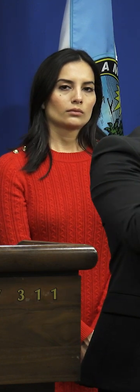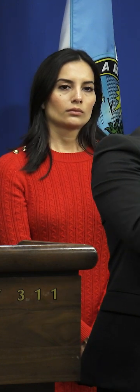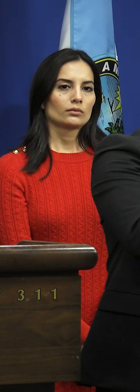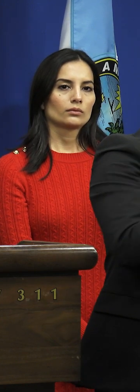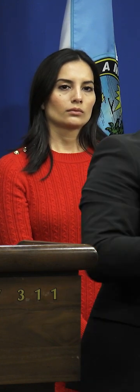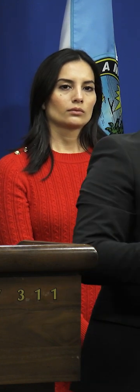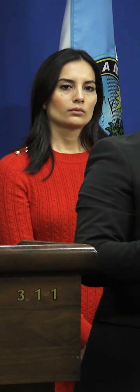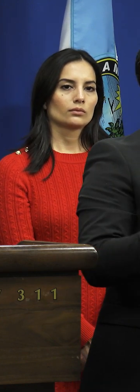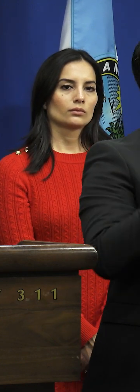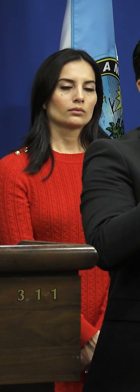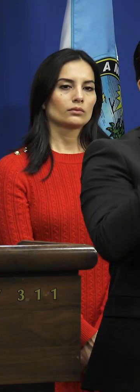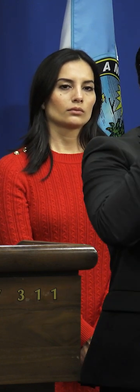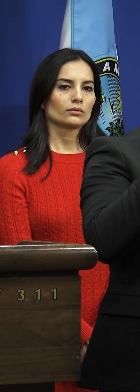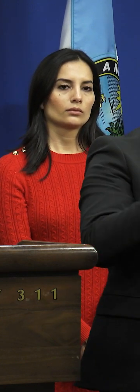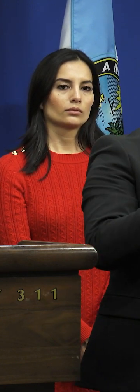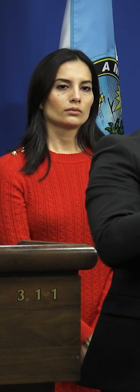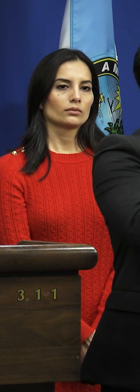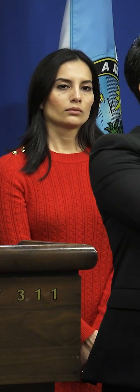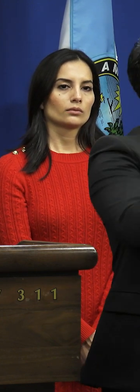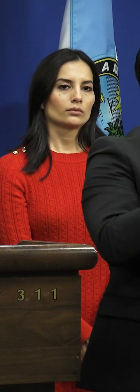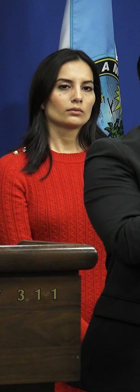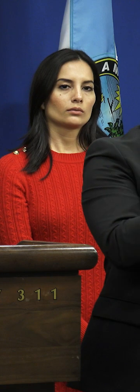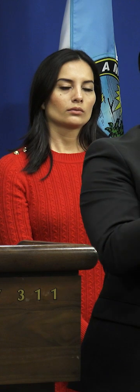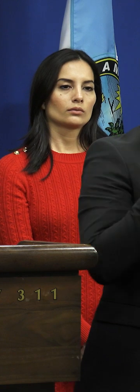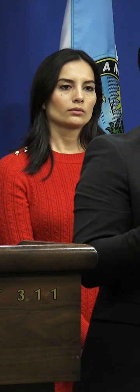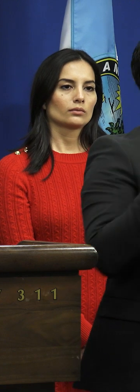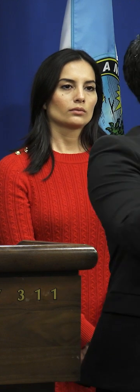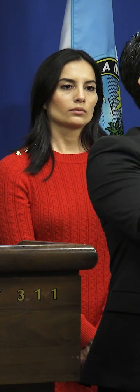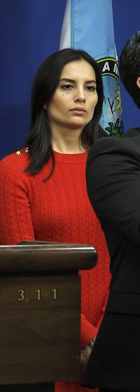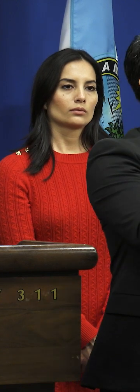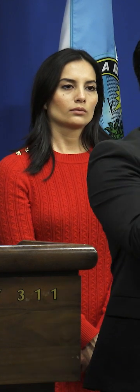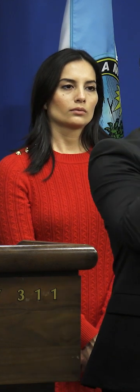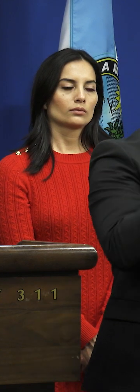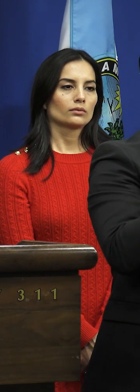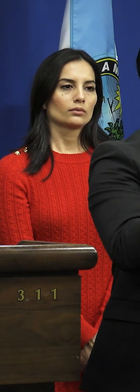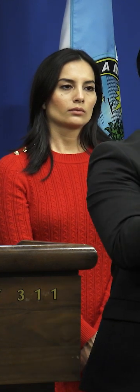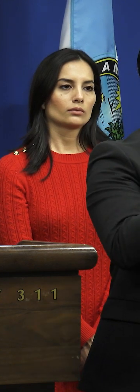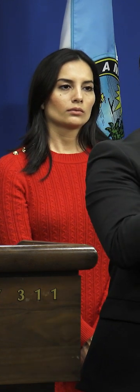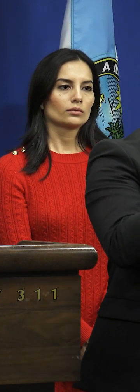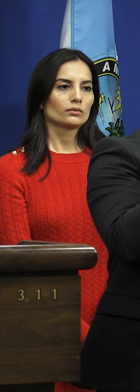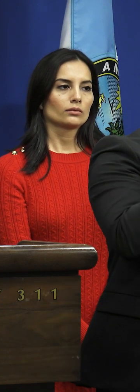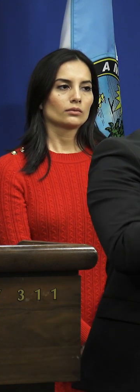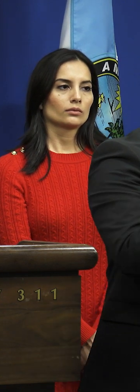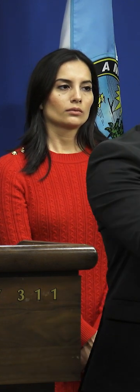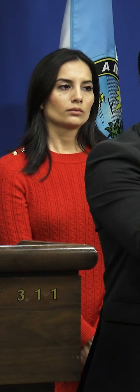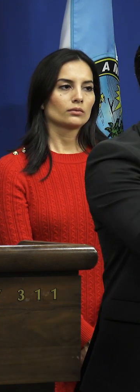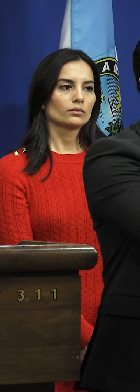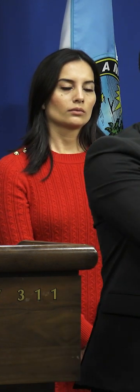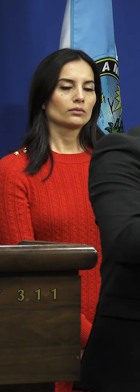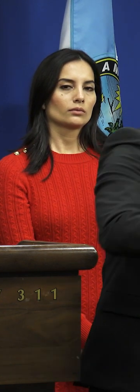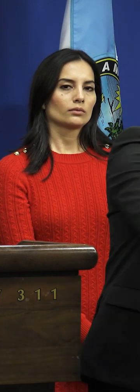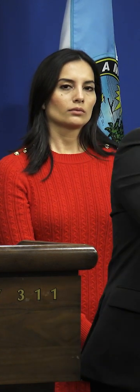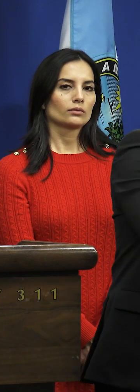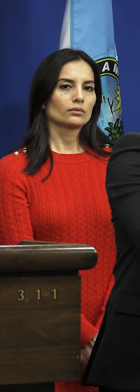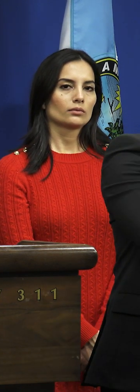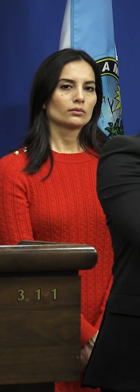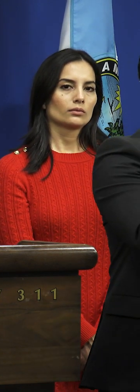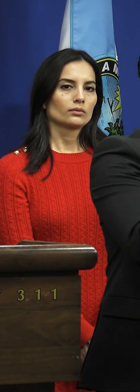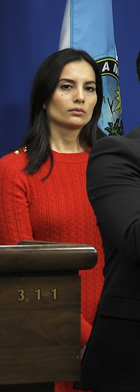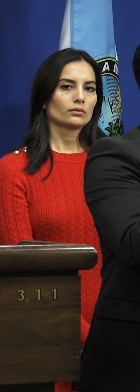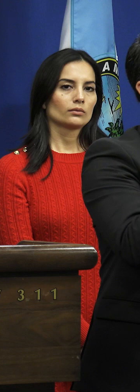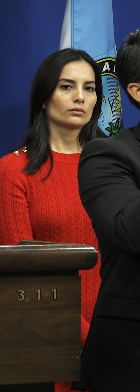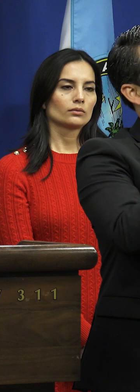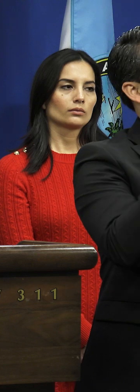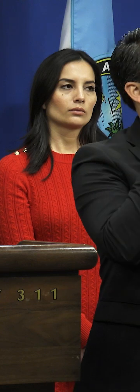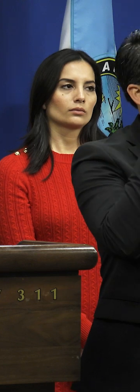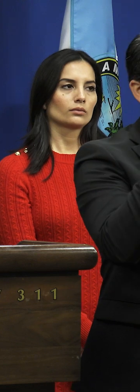salida ordenada y segura. Les recomendamos que continúen evitando la área y permanezcan adentro el día de hoy,